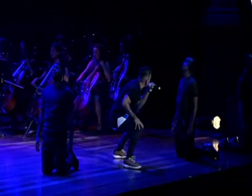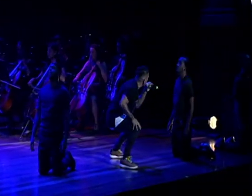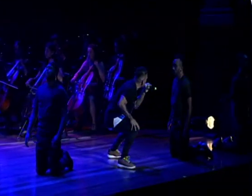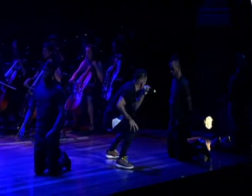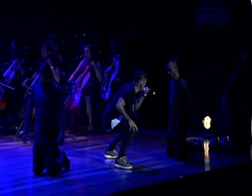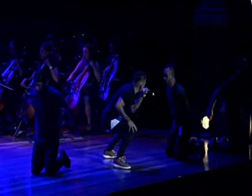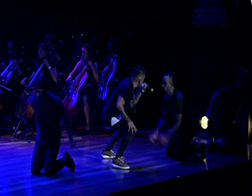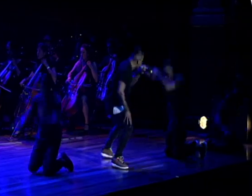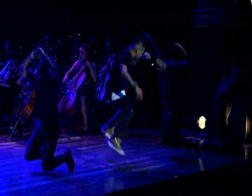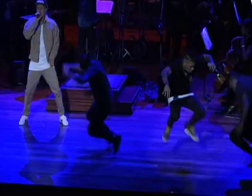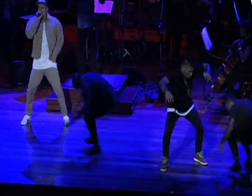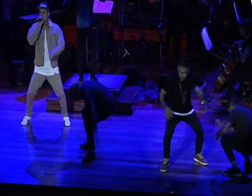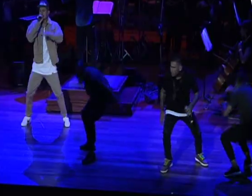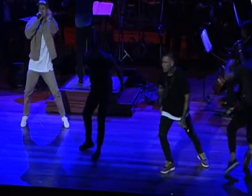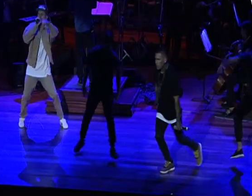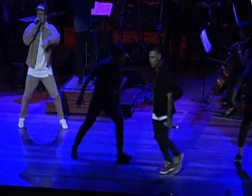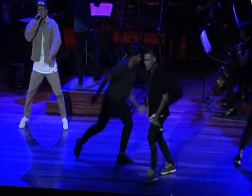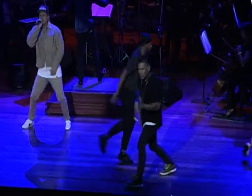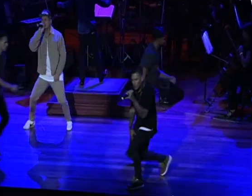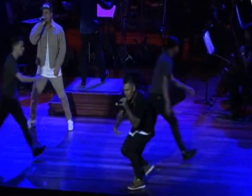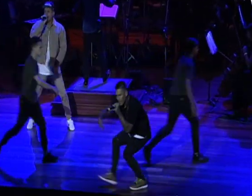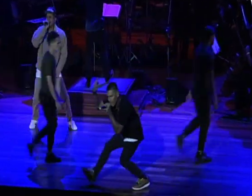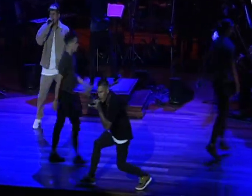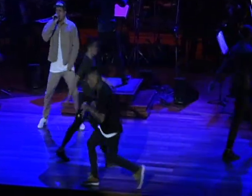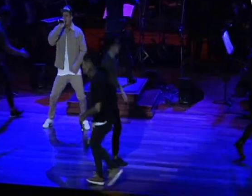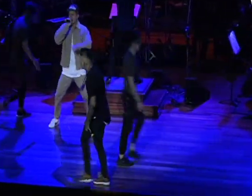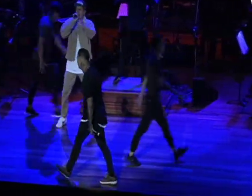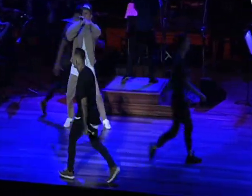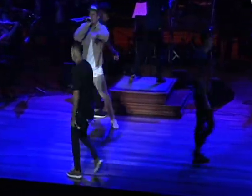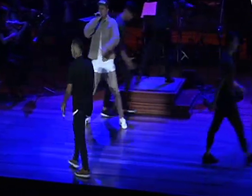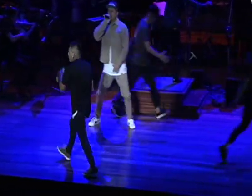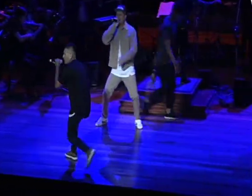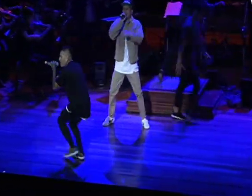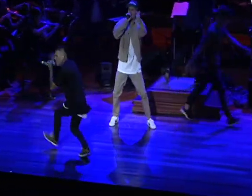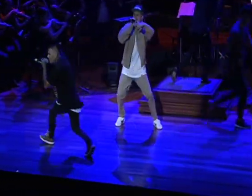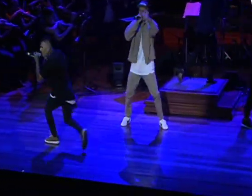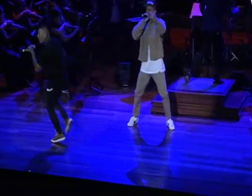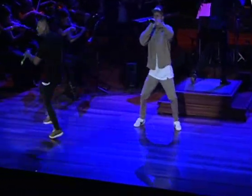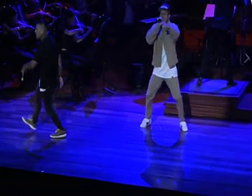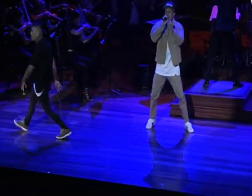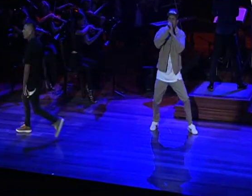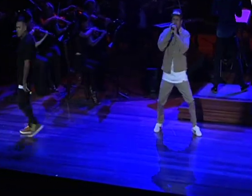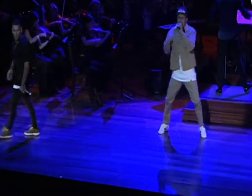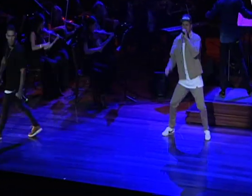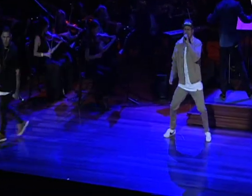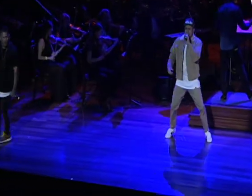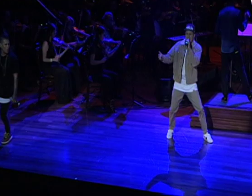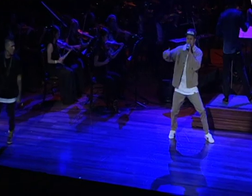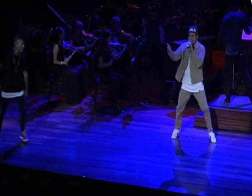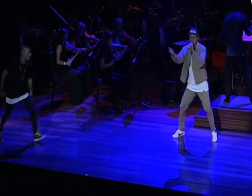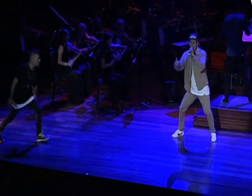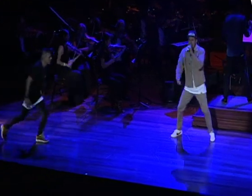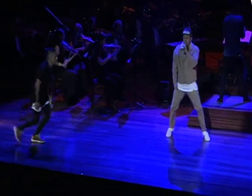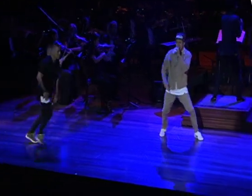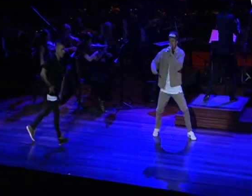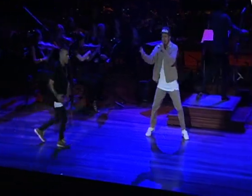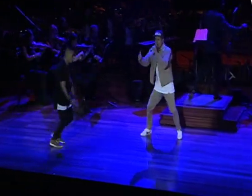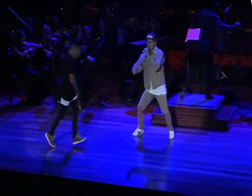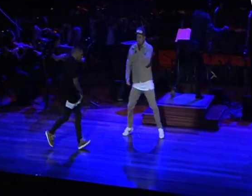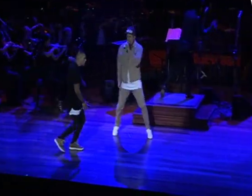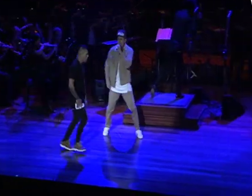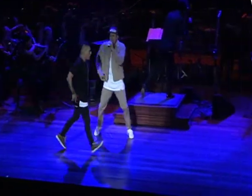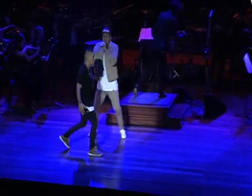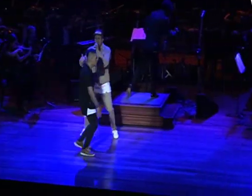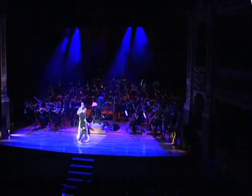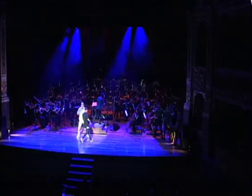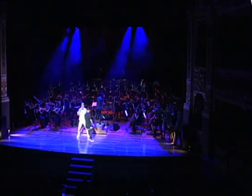pa' que te calientes. Esta fina semente tiene palenque, acá estamos revoluciones de la mente, las mujeres por los mapas de esta tierra, trazan tus caminos, liberan a